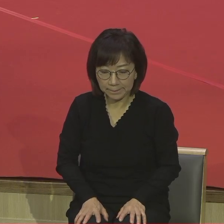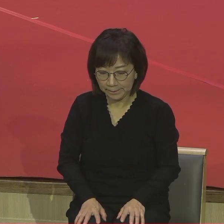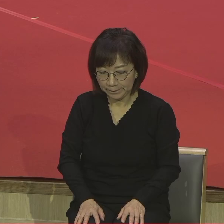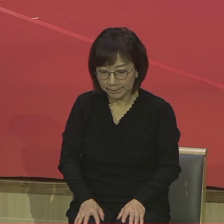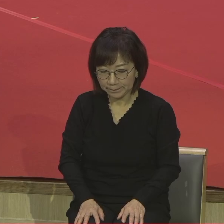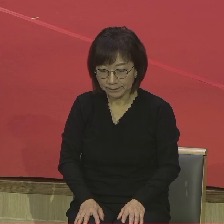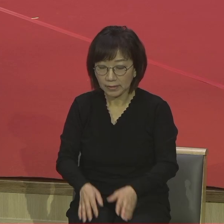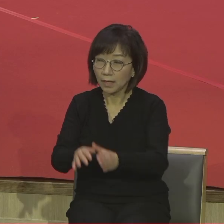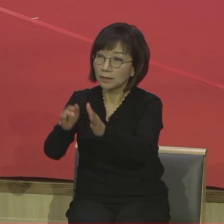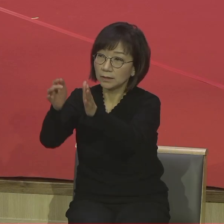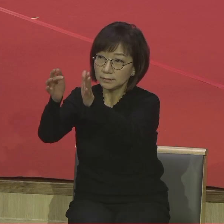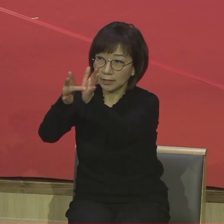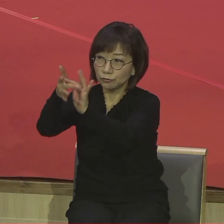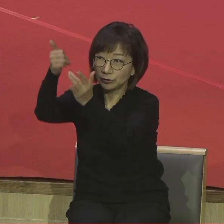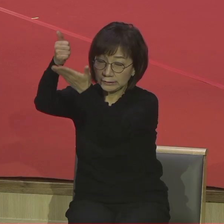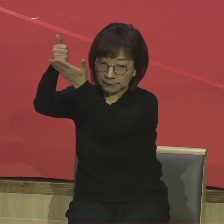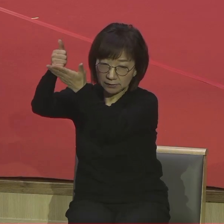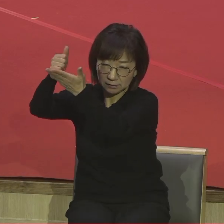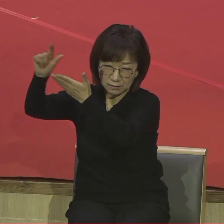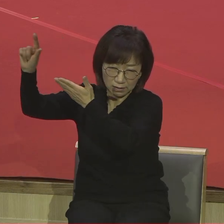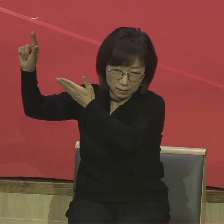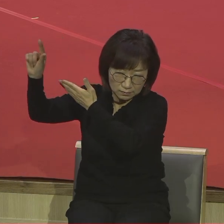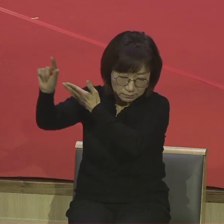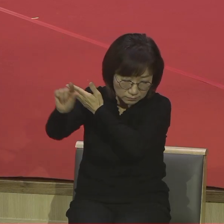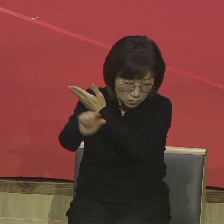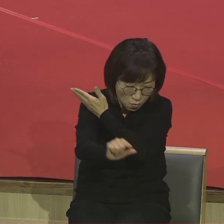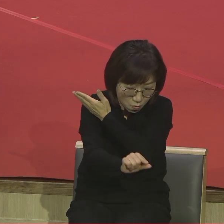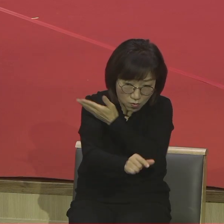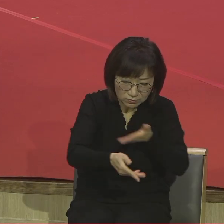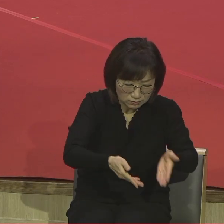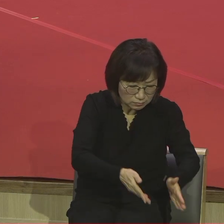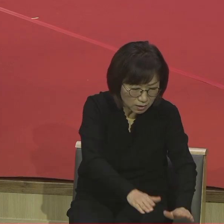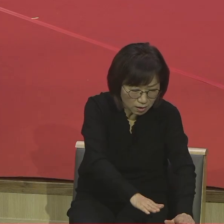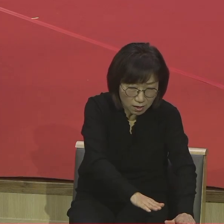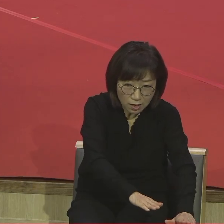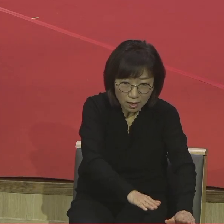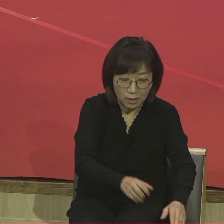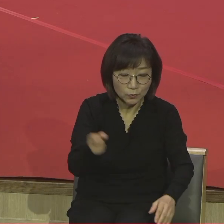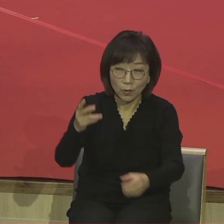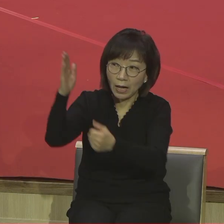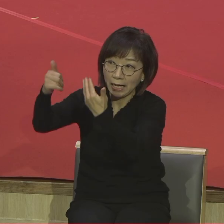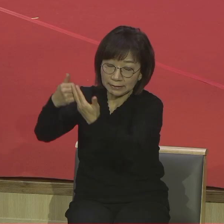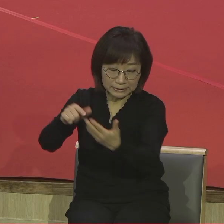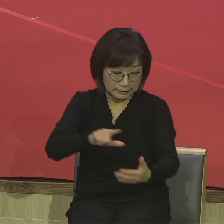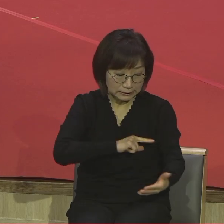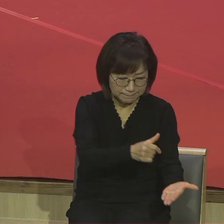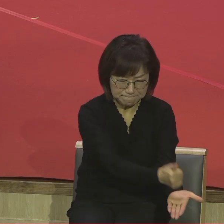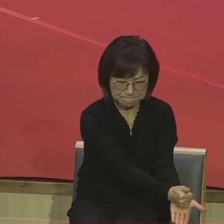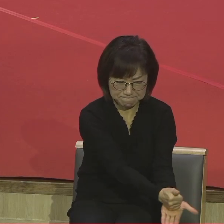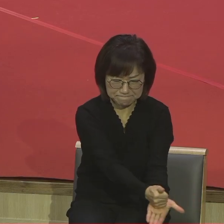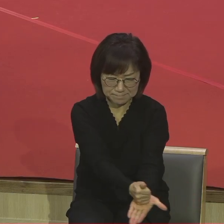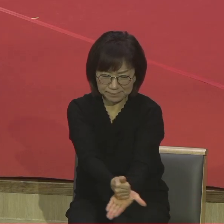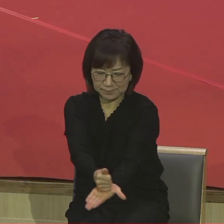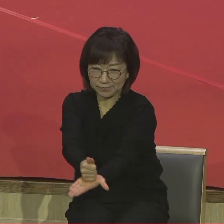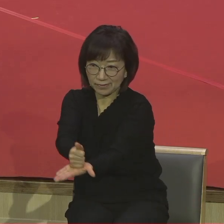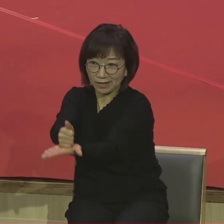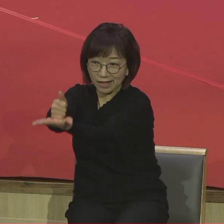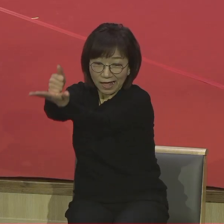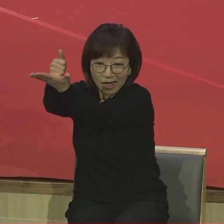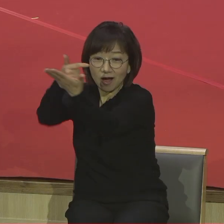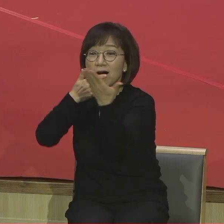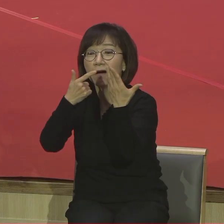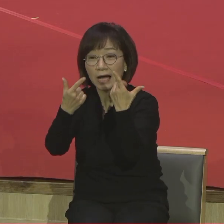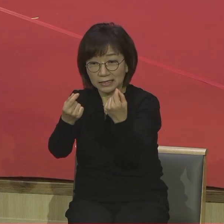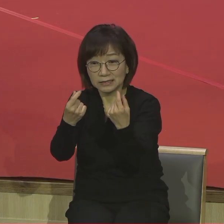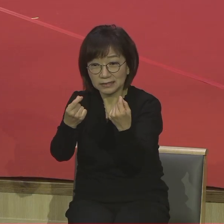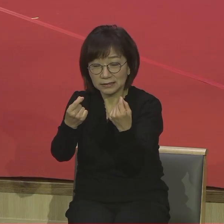지극히 낮아지심과 하나님의 지극히 높이심을 통해서 나타난 반전의 이 복음은 이 복음이